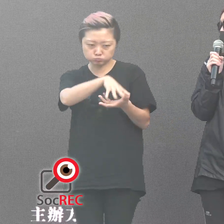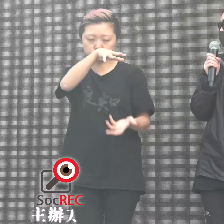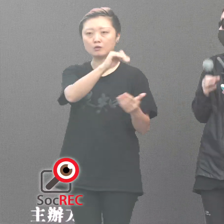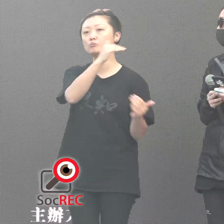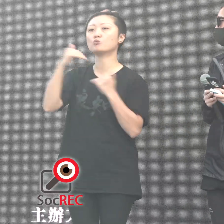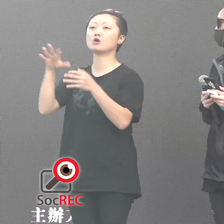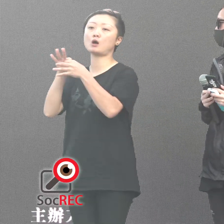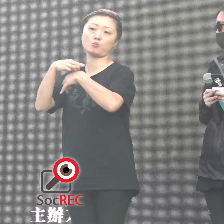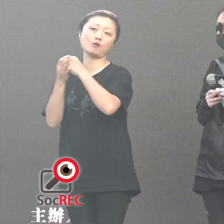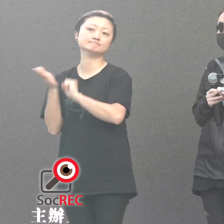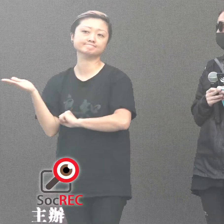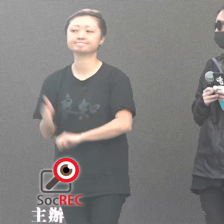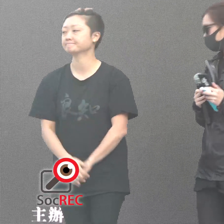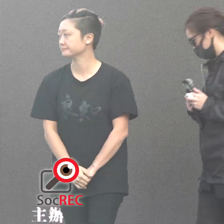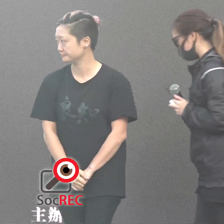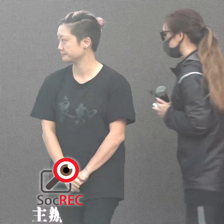please.